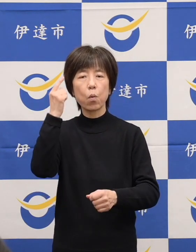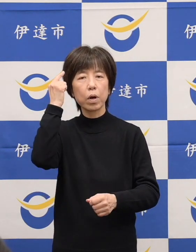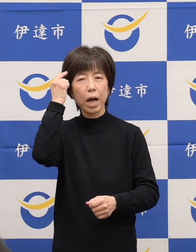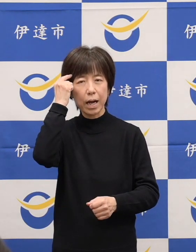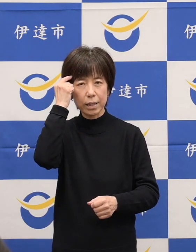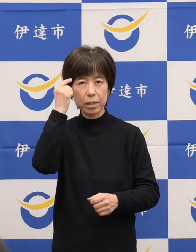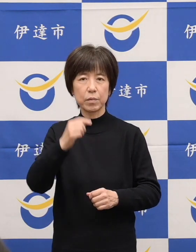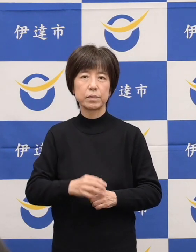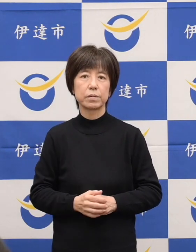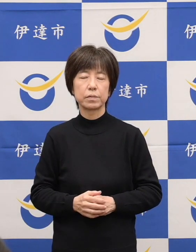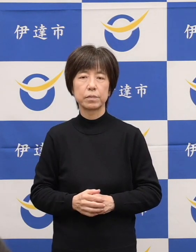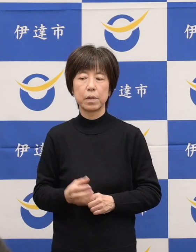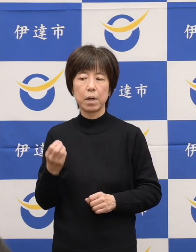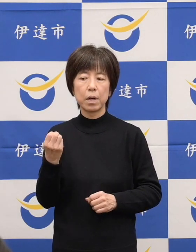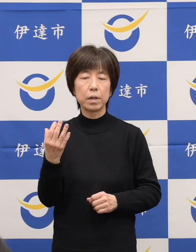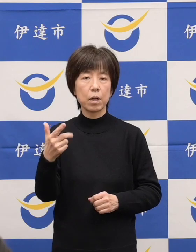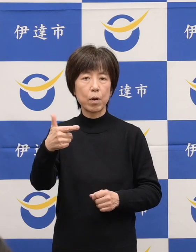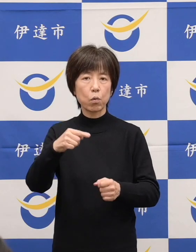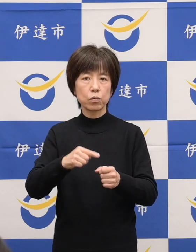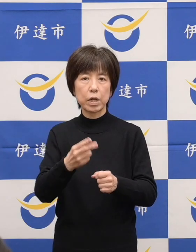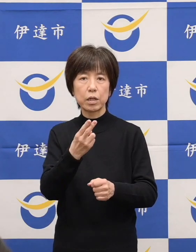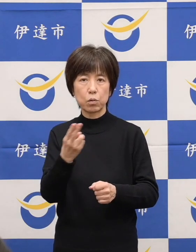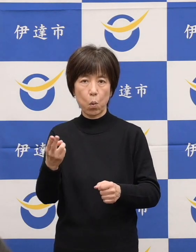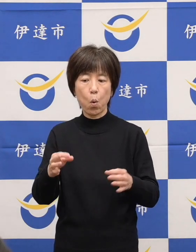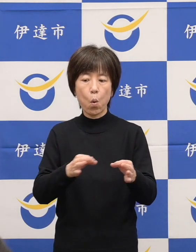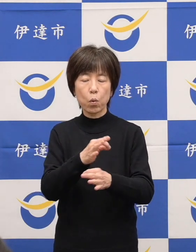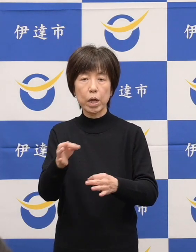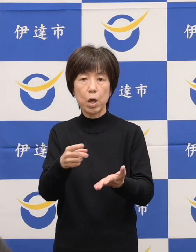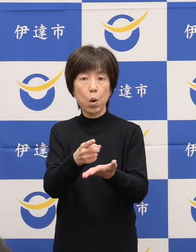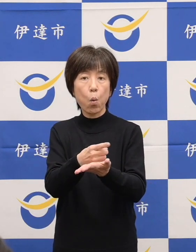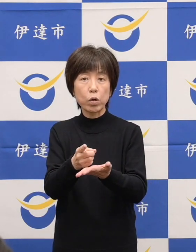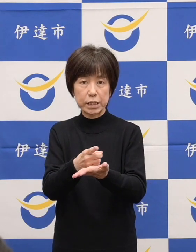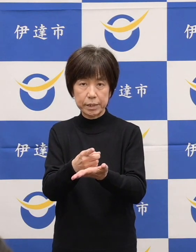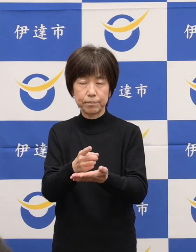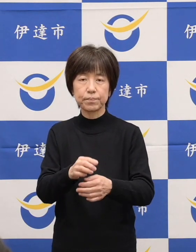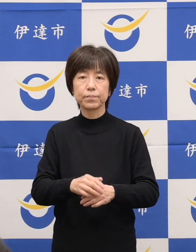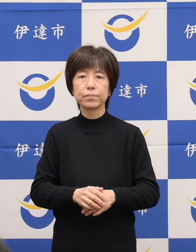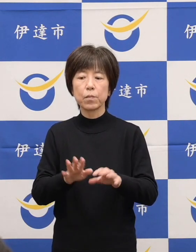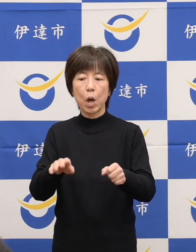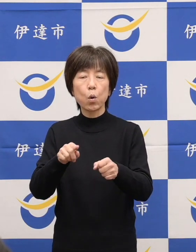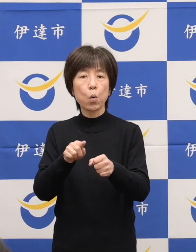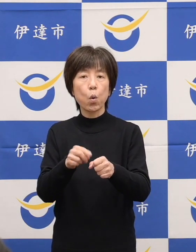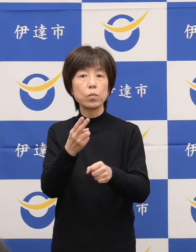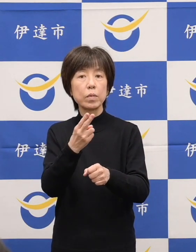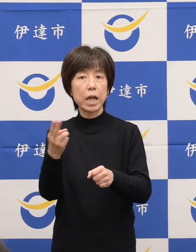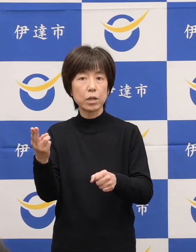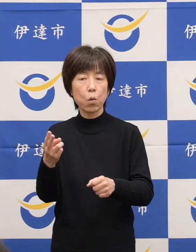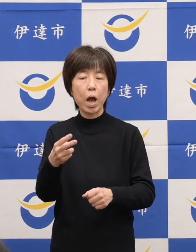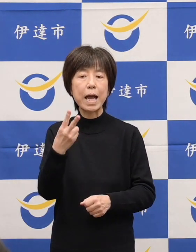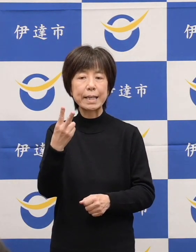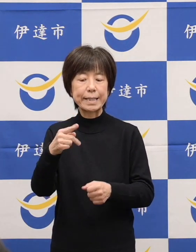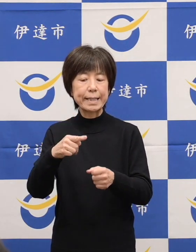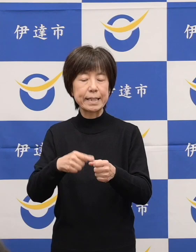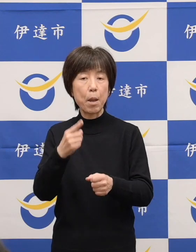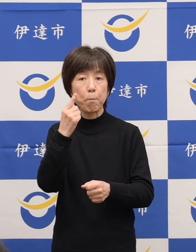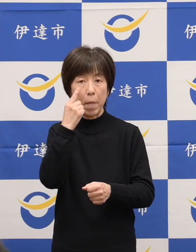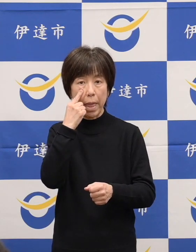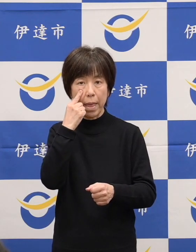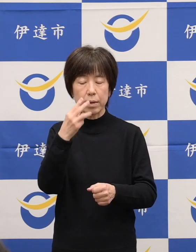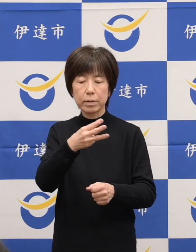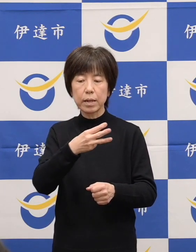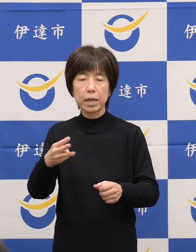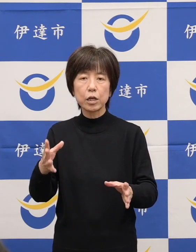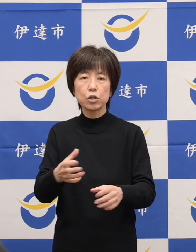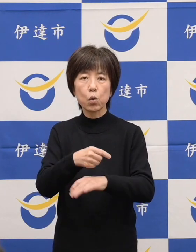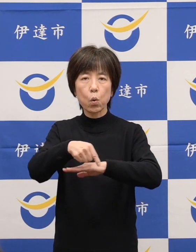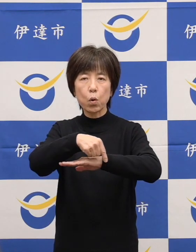。令和6年度の経営方針といたしましては、今年度が2年目となります第3次総合